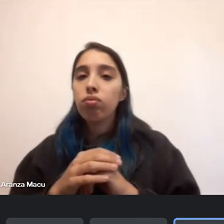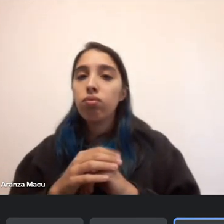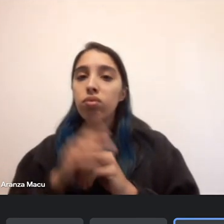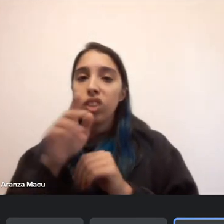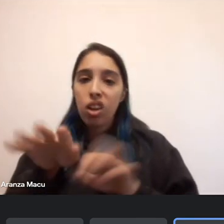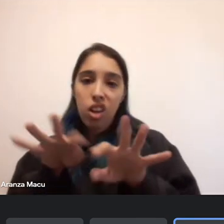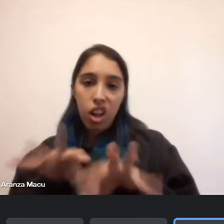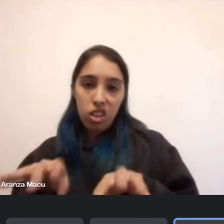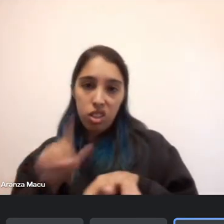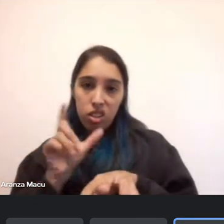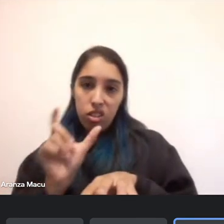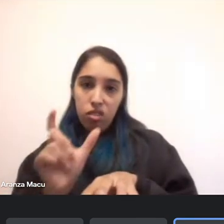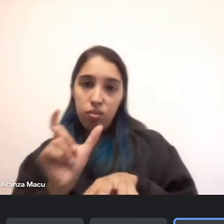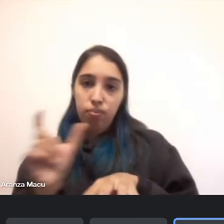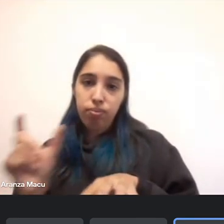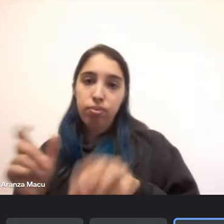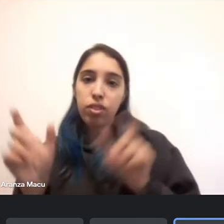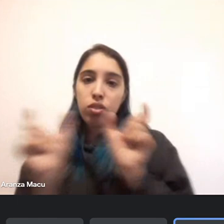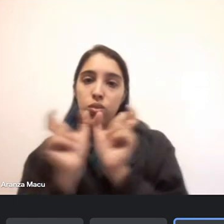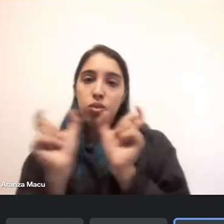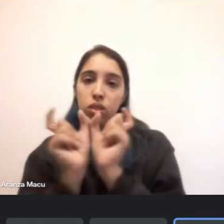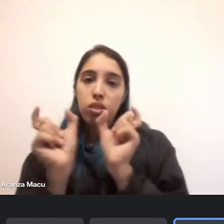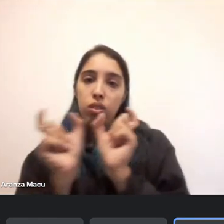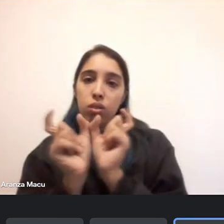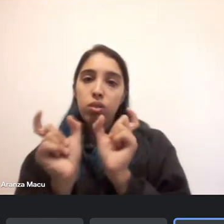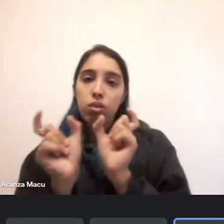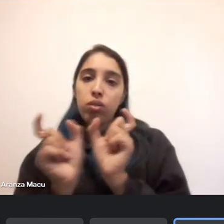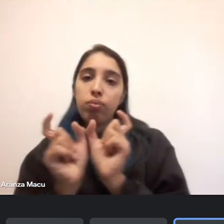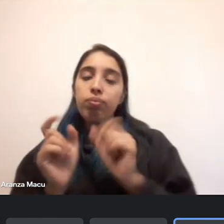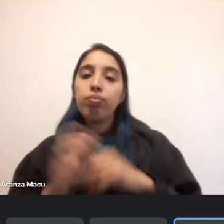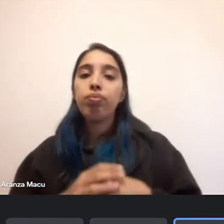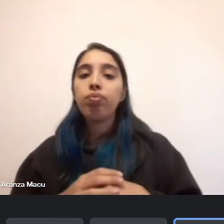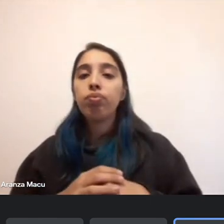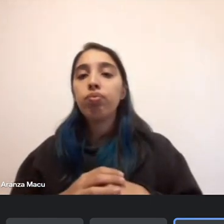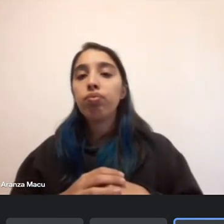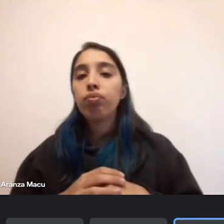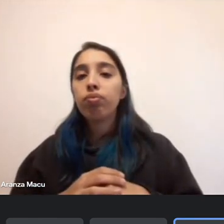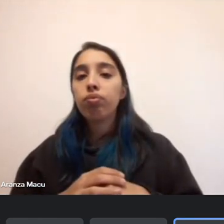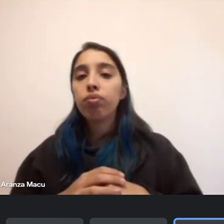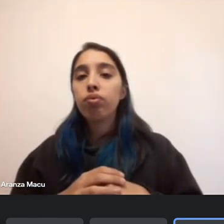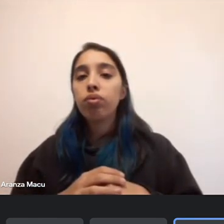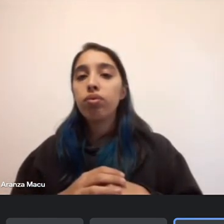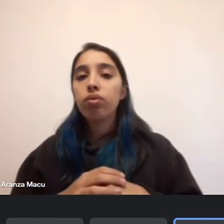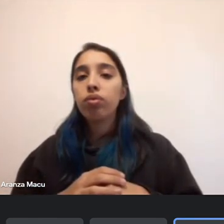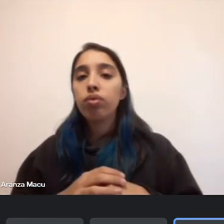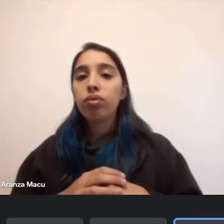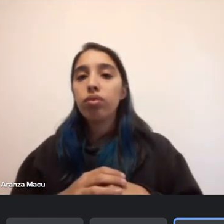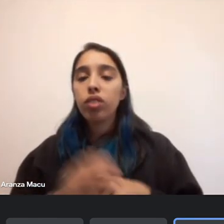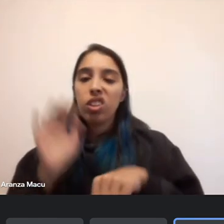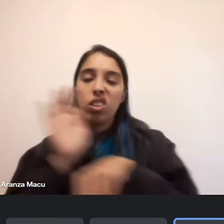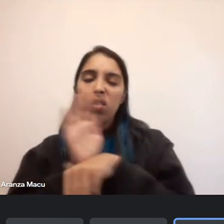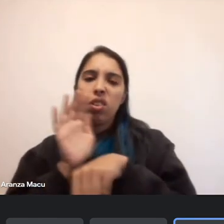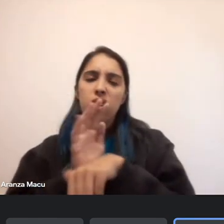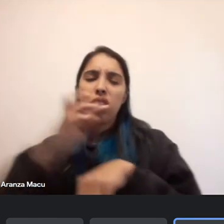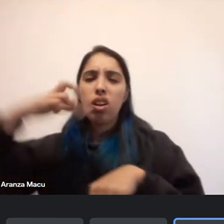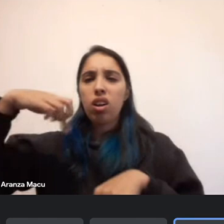Todas estas, provide, give, supply, deliver, sería proporcionar,